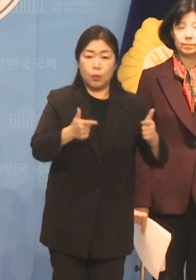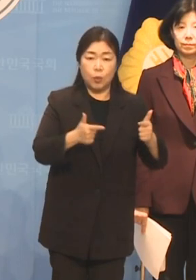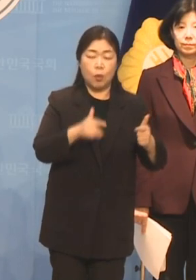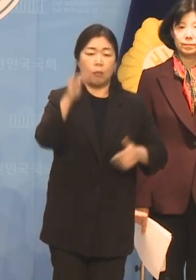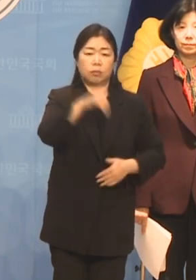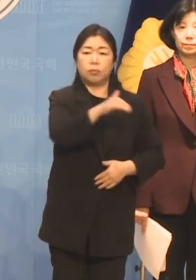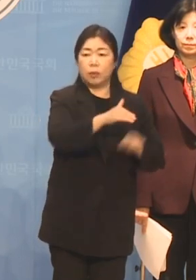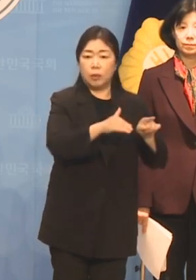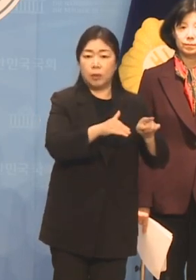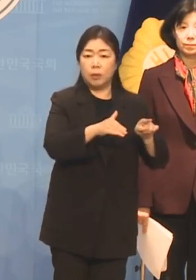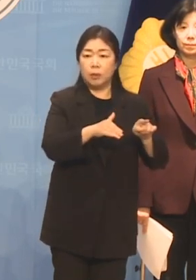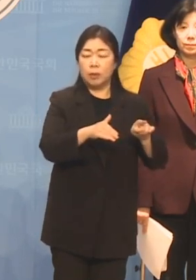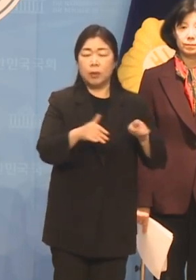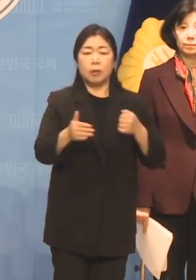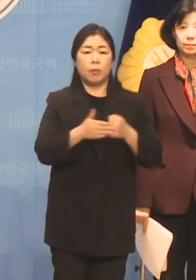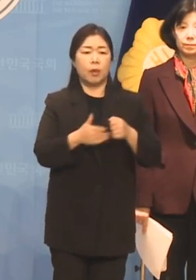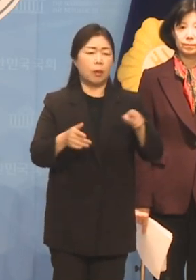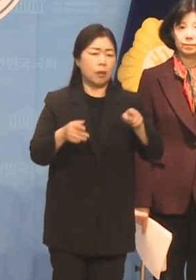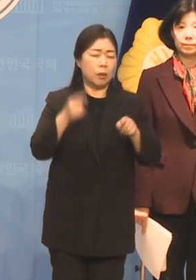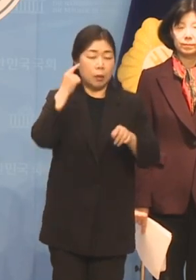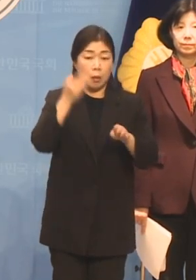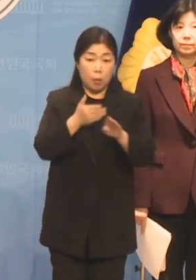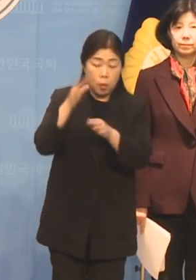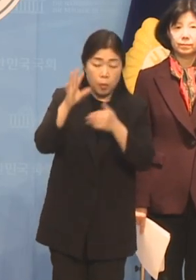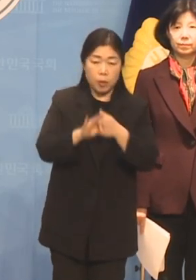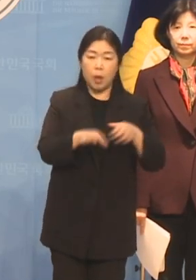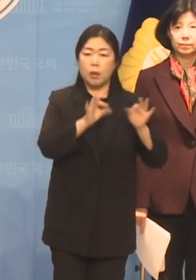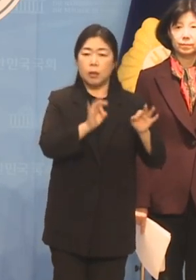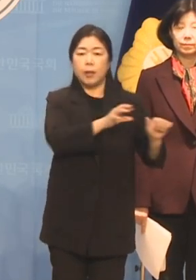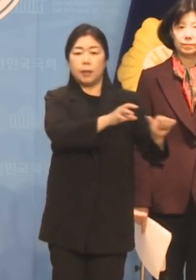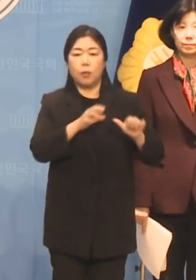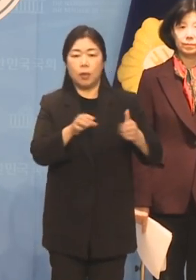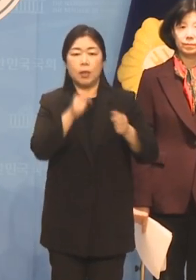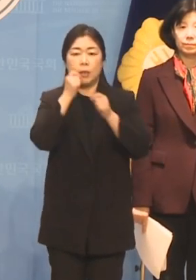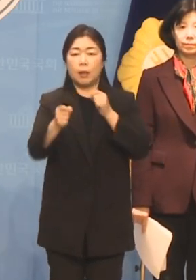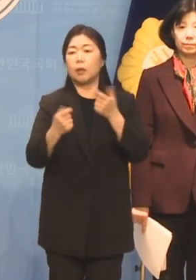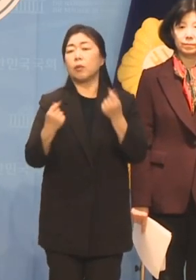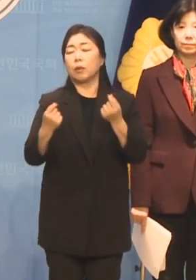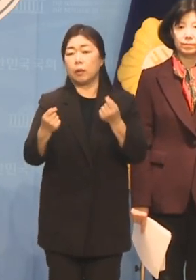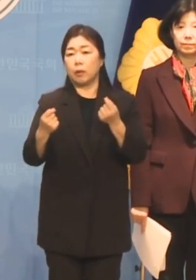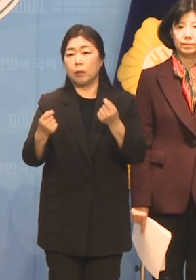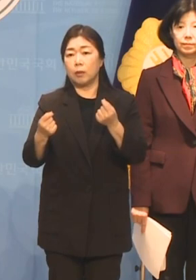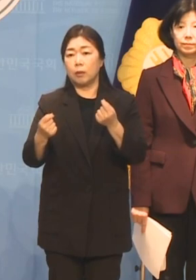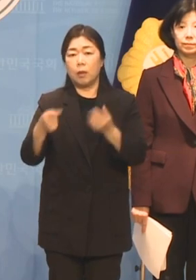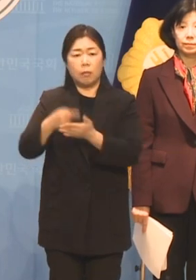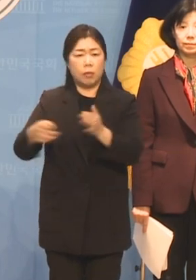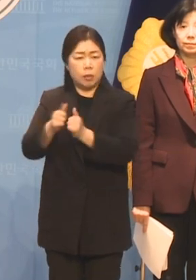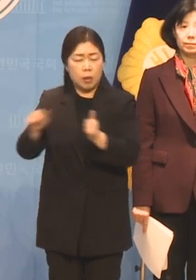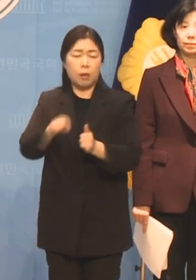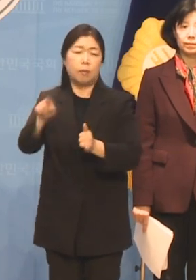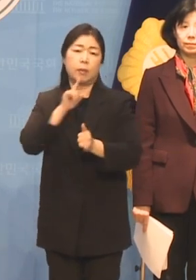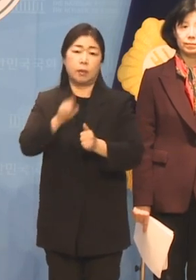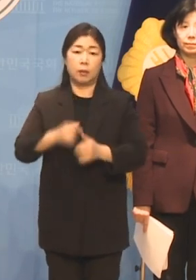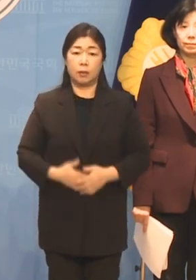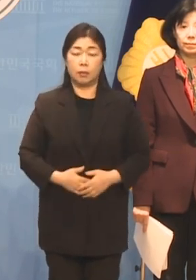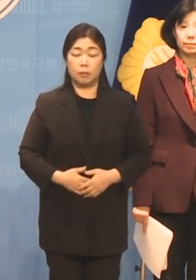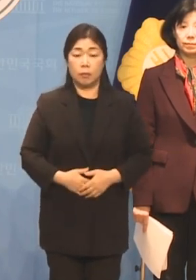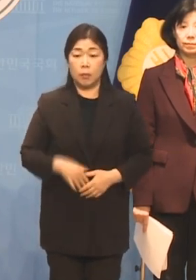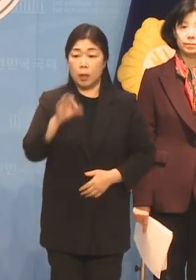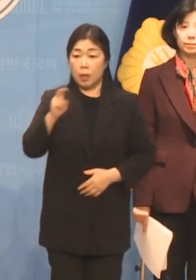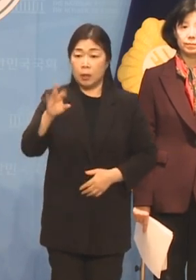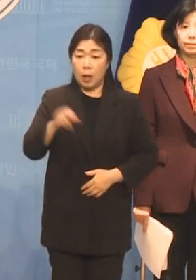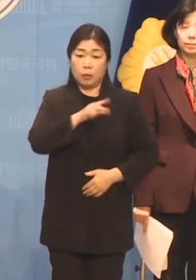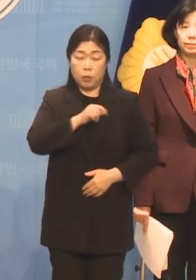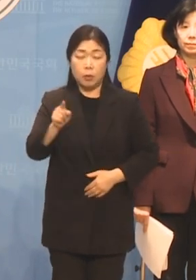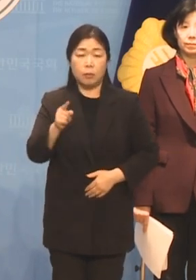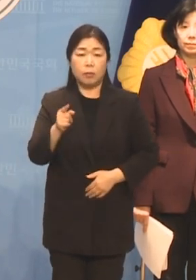은행을 이용했던 사기 피해를 입은 피해 사건이다라고 피해자들은 호소하고 있습니다. 우리 양정숙 의원님 같은 경우에는